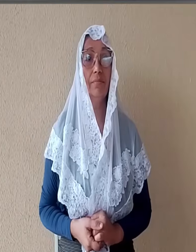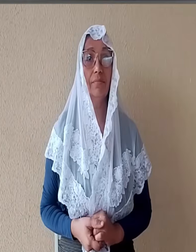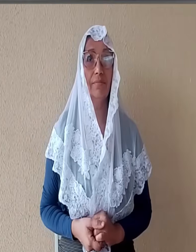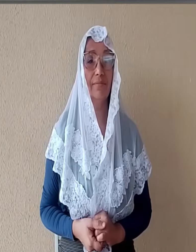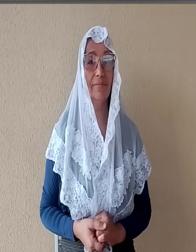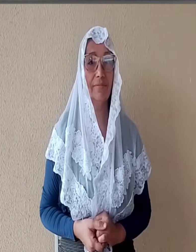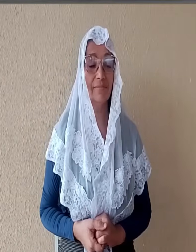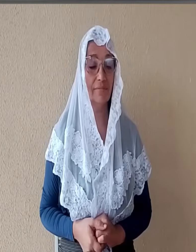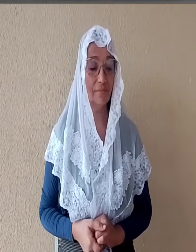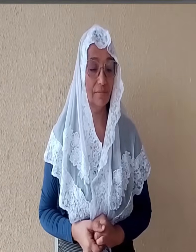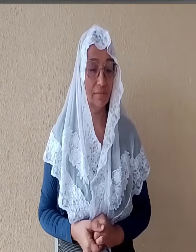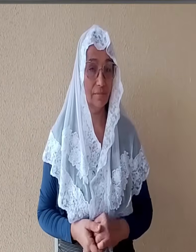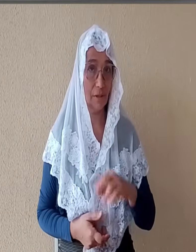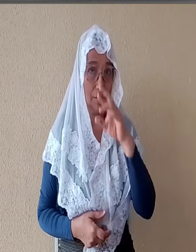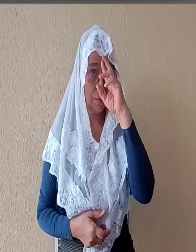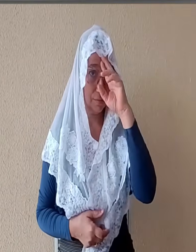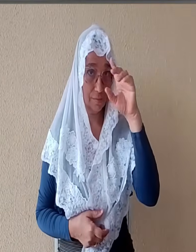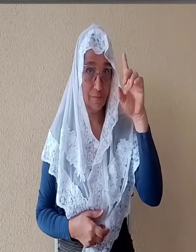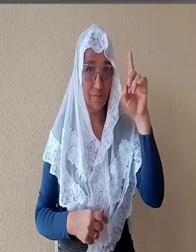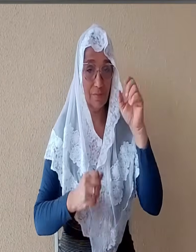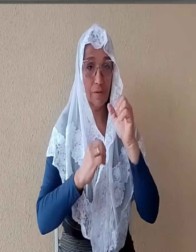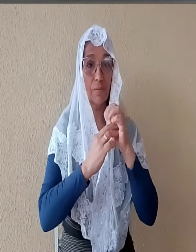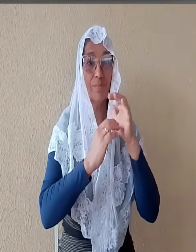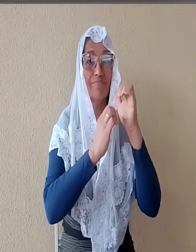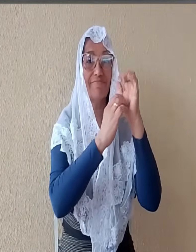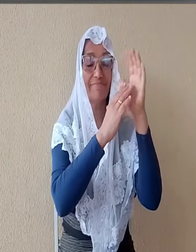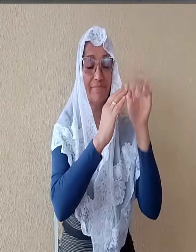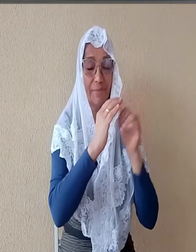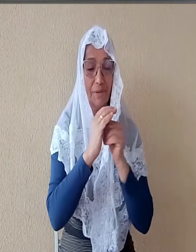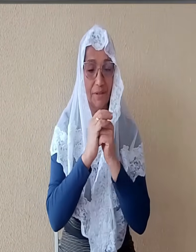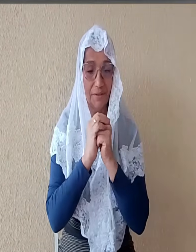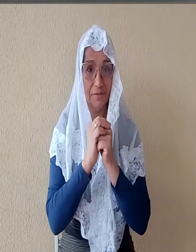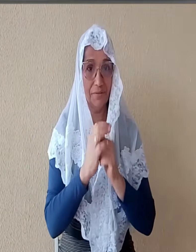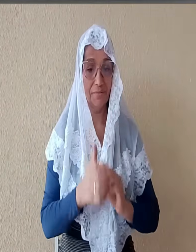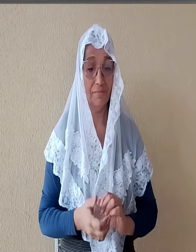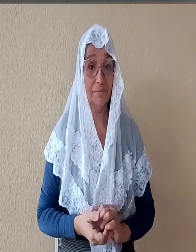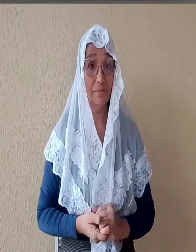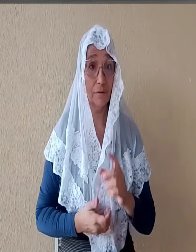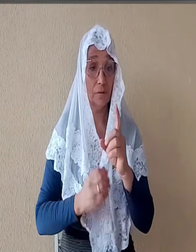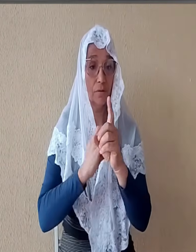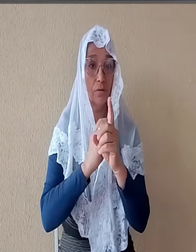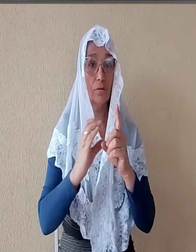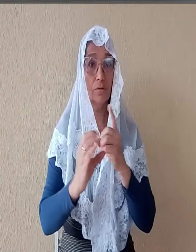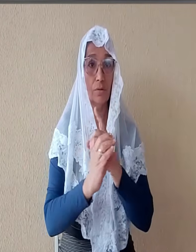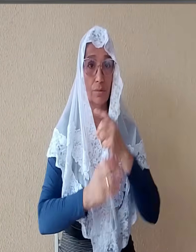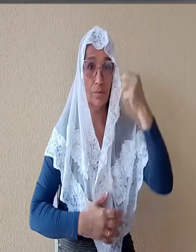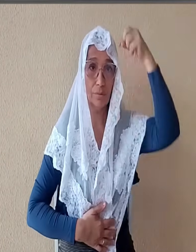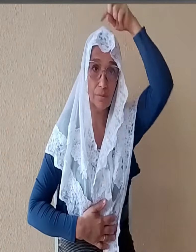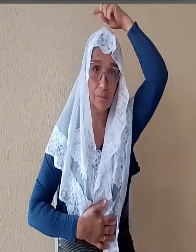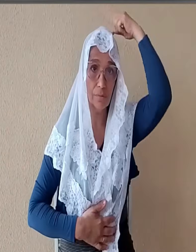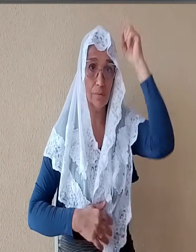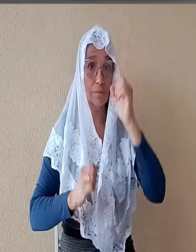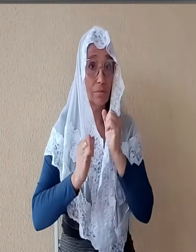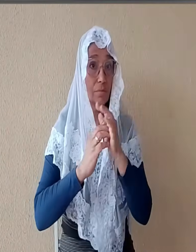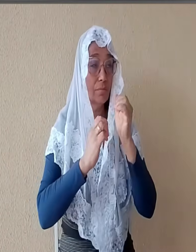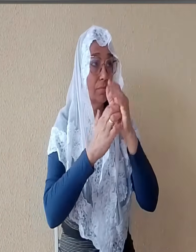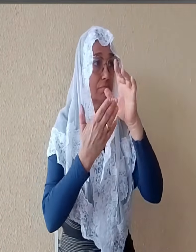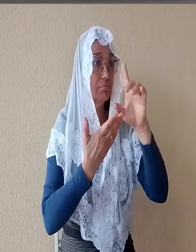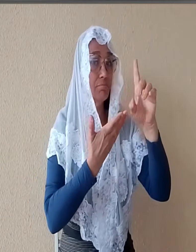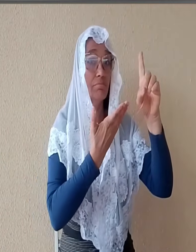Senhor Deus seja louvado. Amém. Abrindo esse santo culto com louvores a Deus, em nome do Senhor